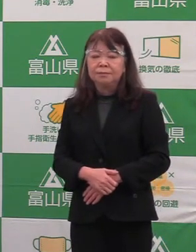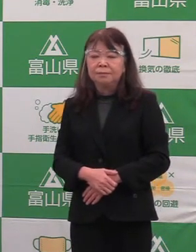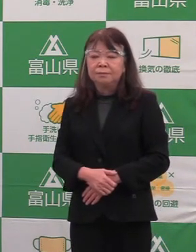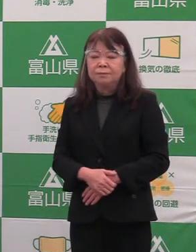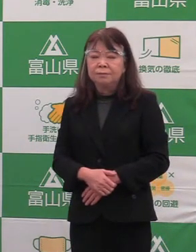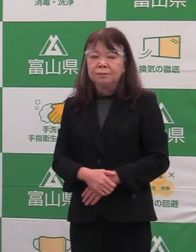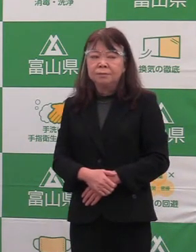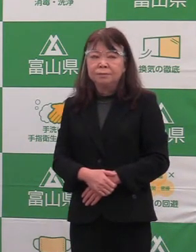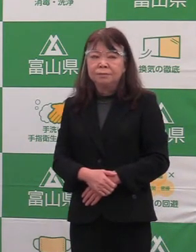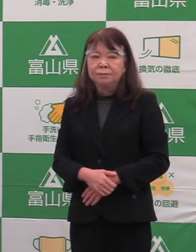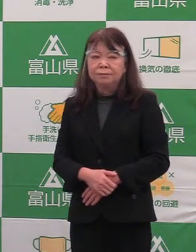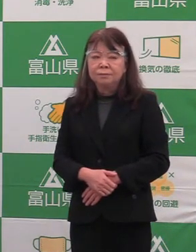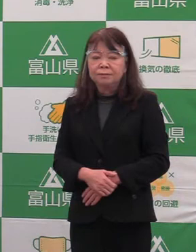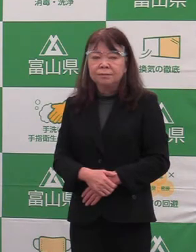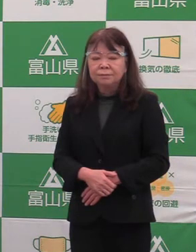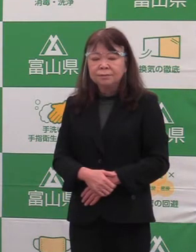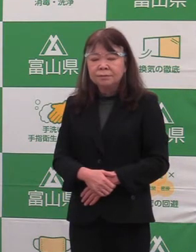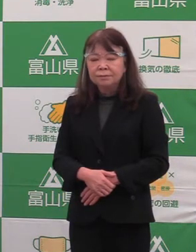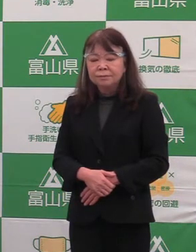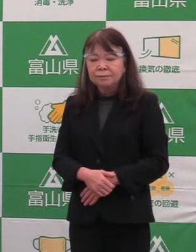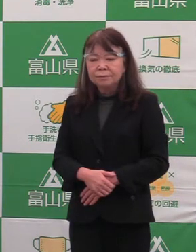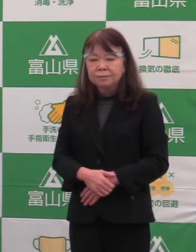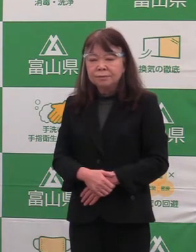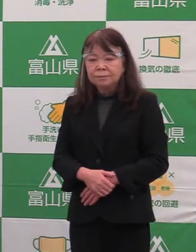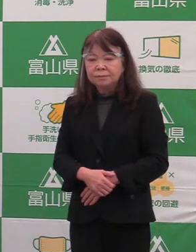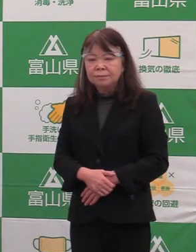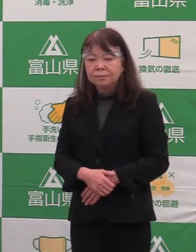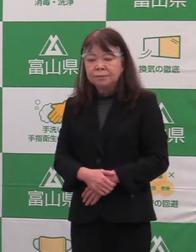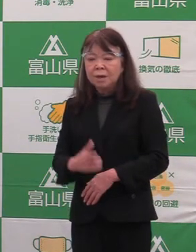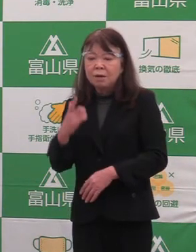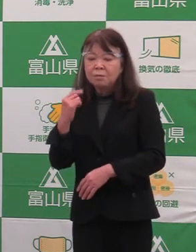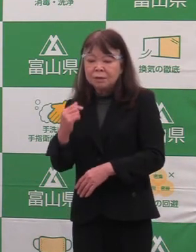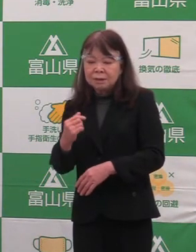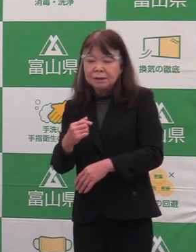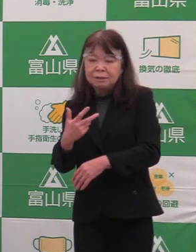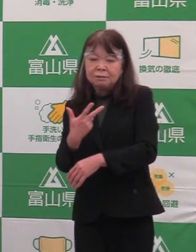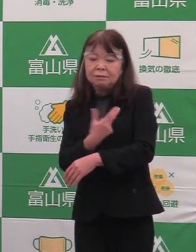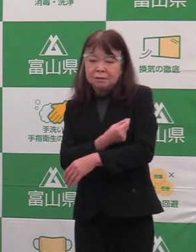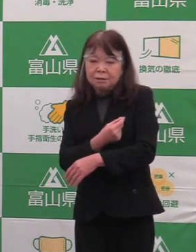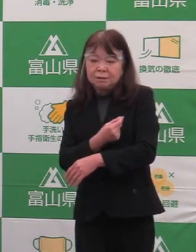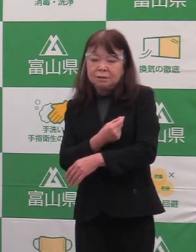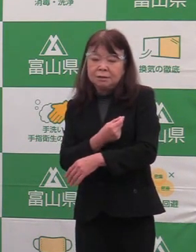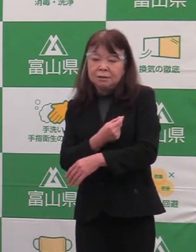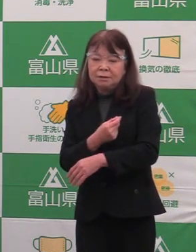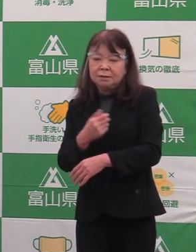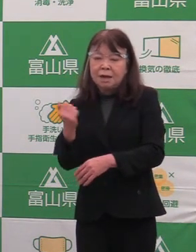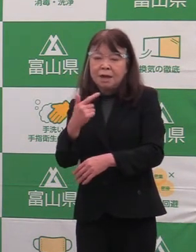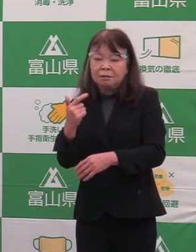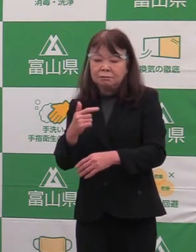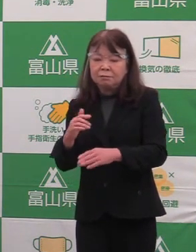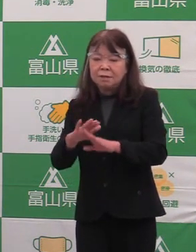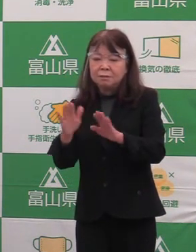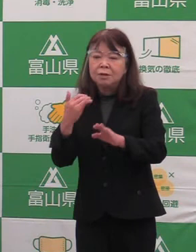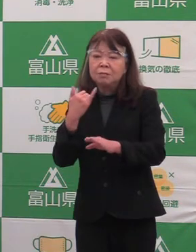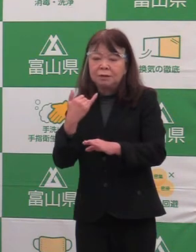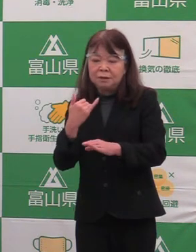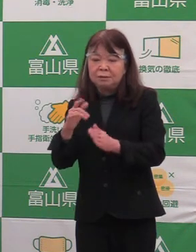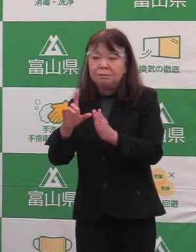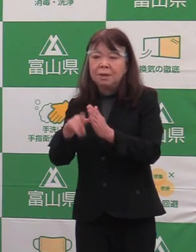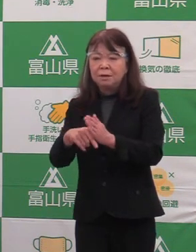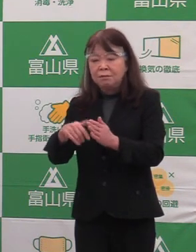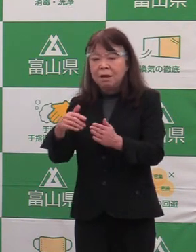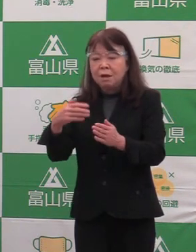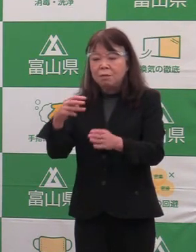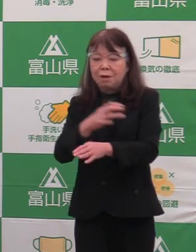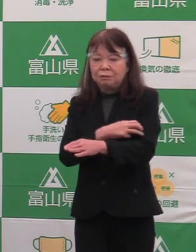先ほど申し上げてましたが、前倒しになった場合ですね、供給量の問題とかスケジュールの問題があると思う